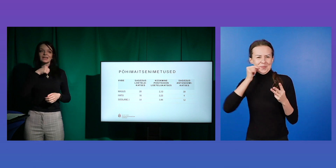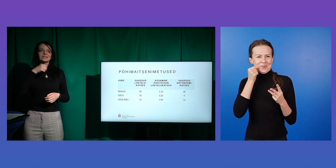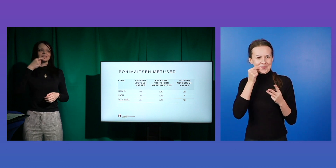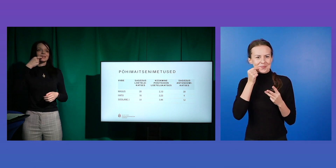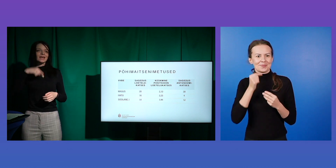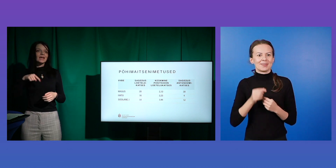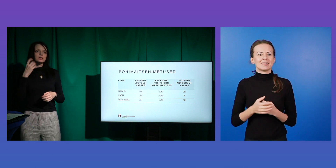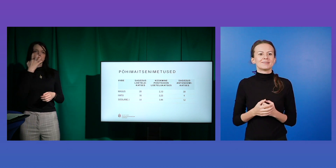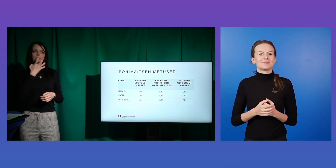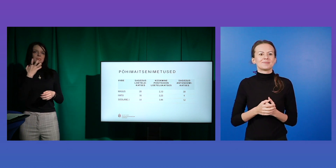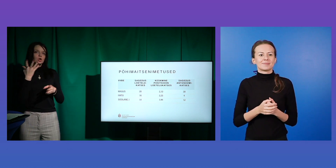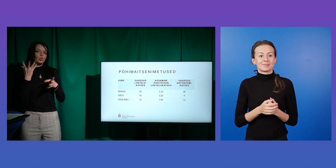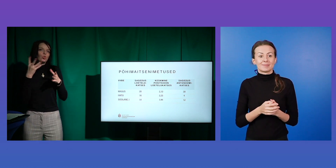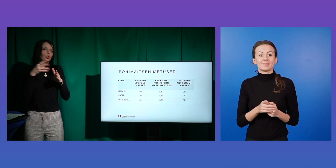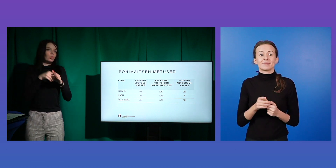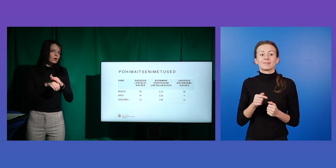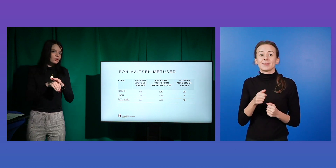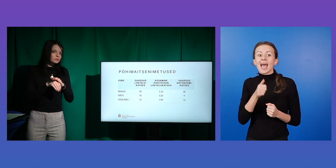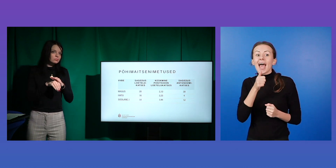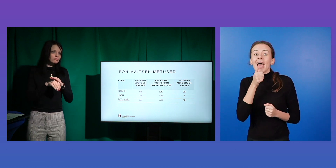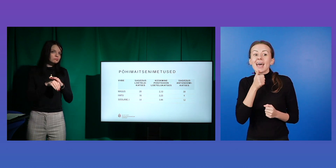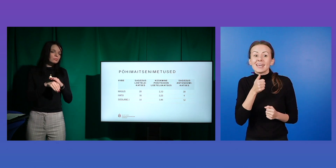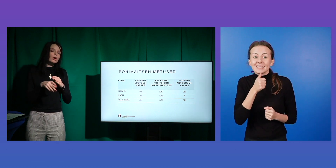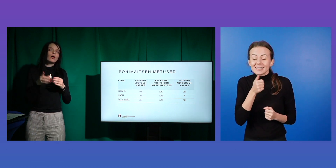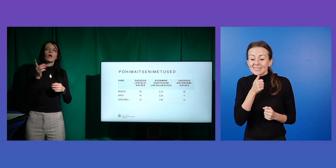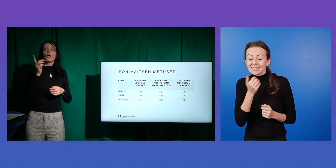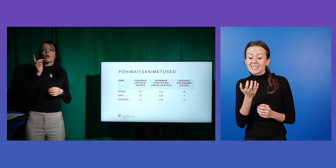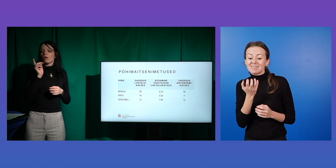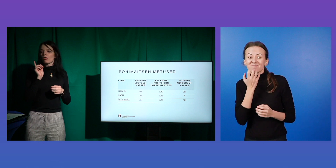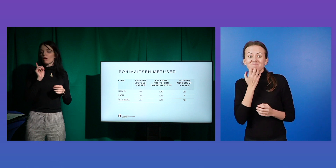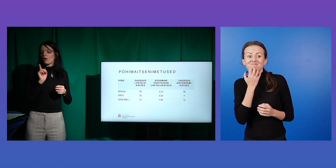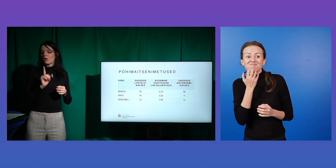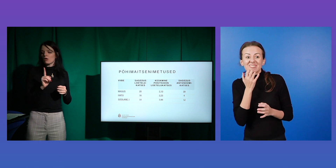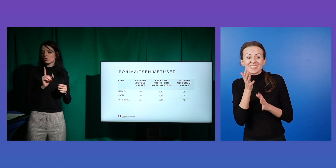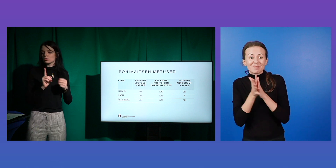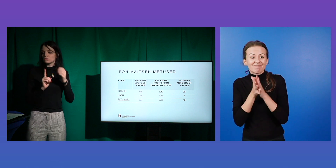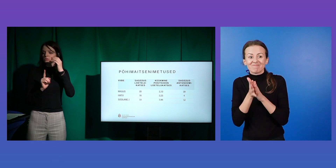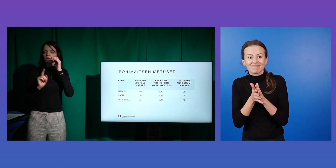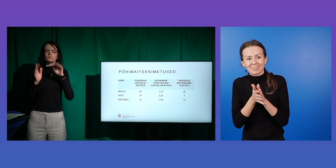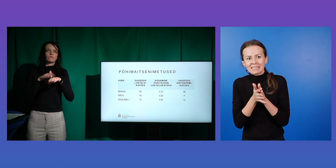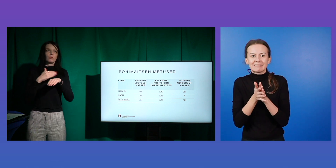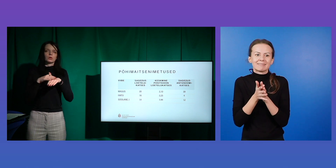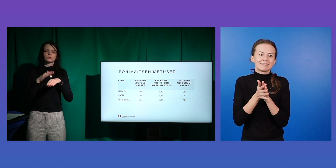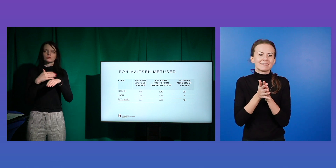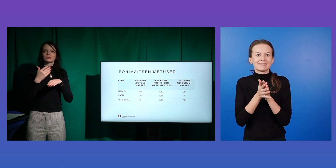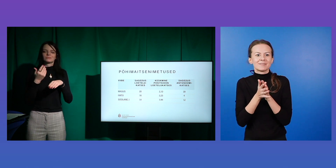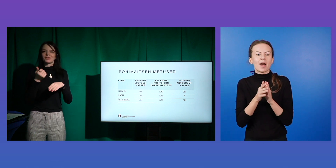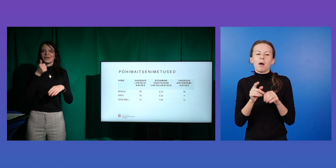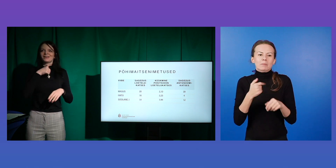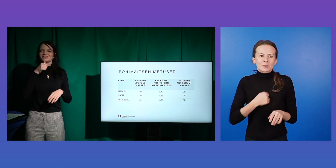Et need 3 siis. Eesti keeles tegelikult oli ka mõru,